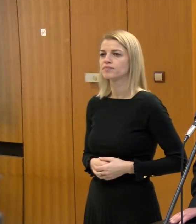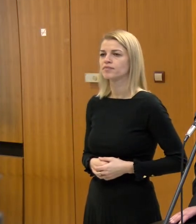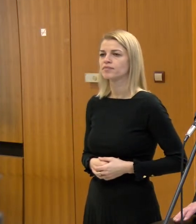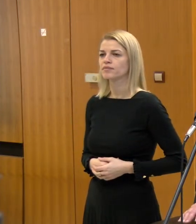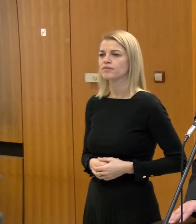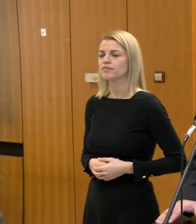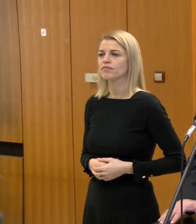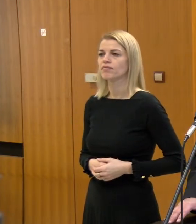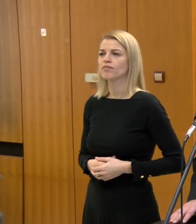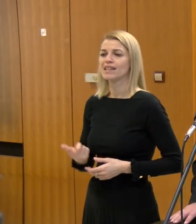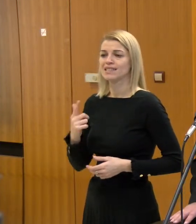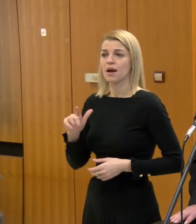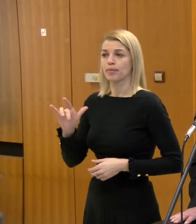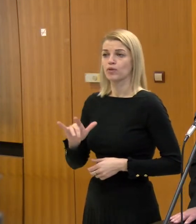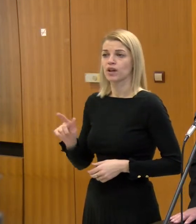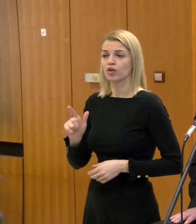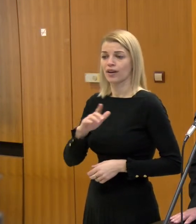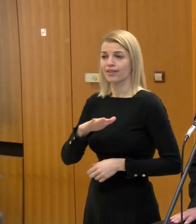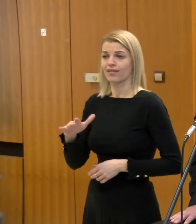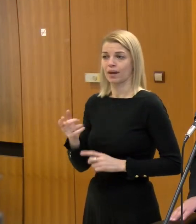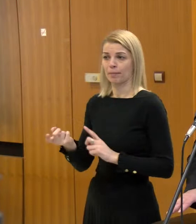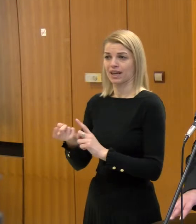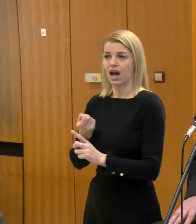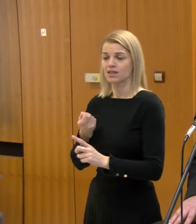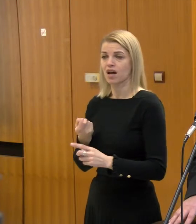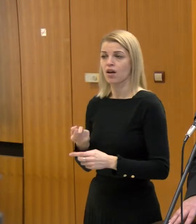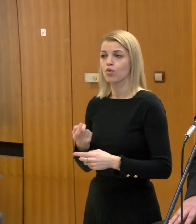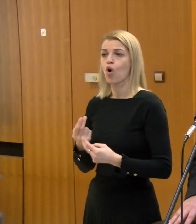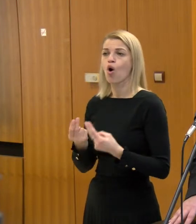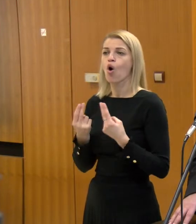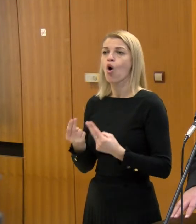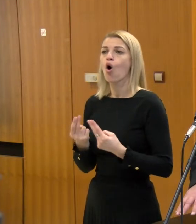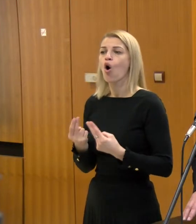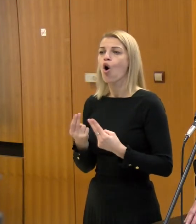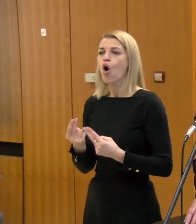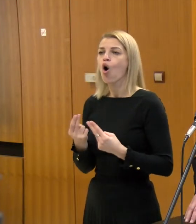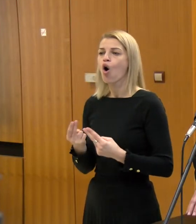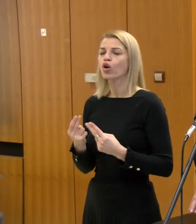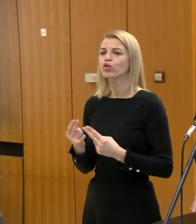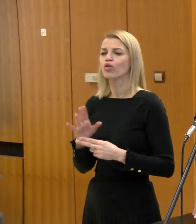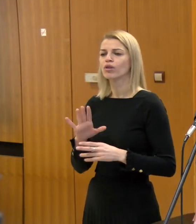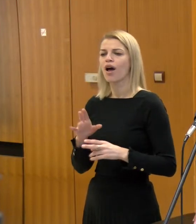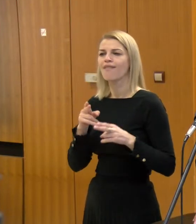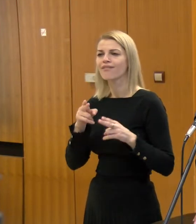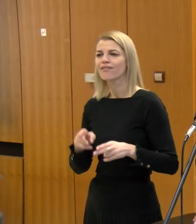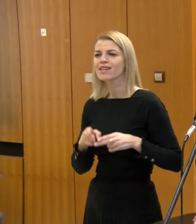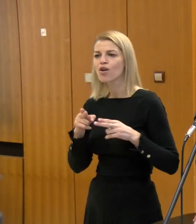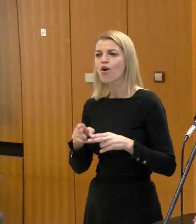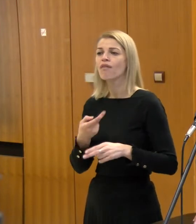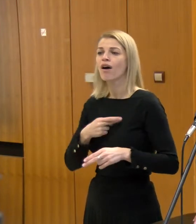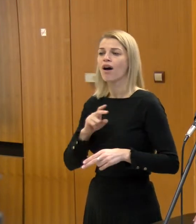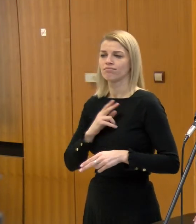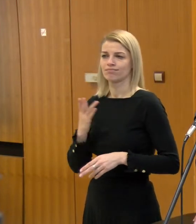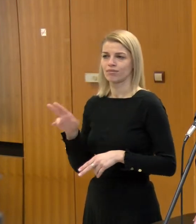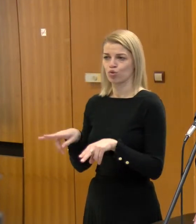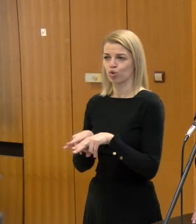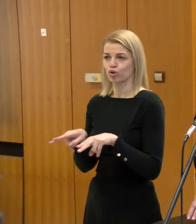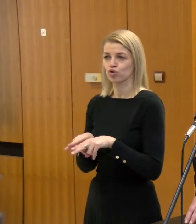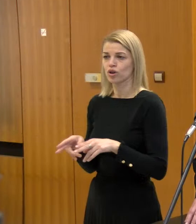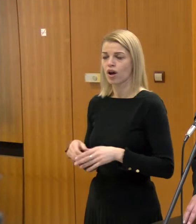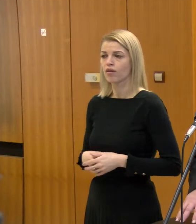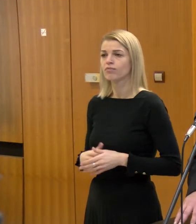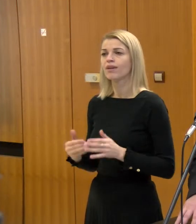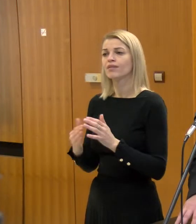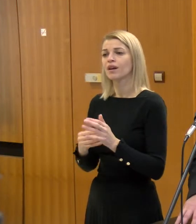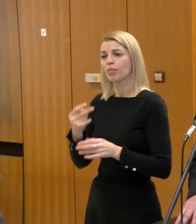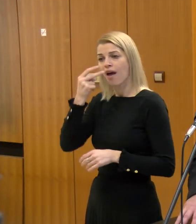z prostredia, z ktorého deti prichádzajú, hodnotovej orientácie výchovy, ktorú majú najmä v rukách rodičia,